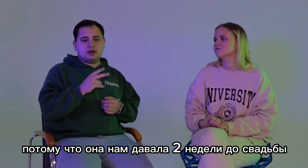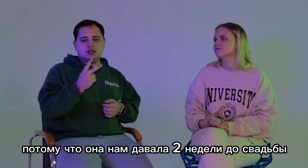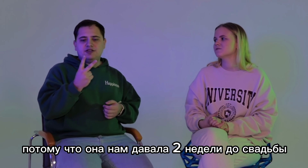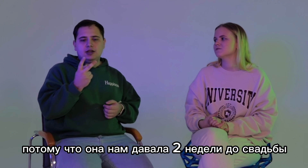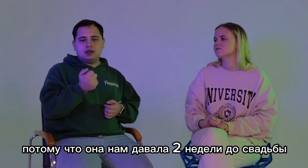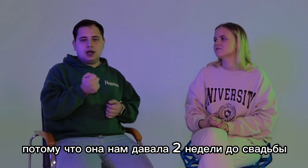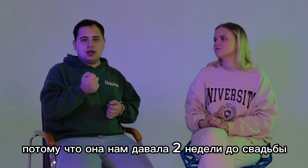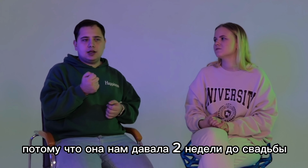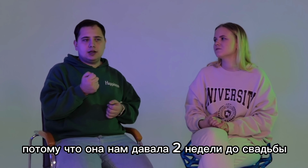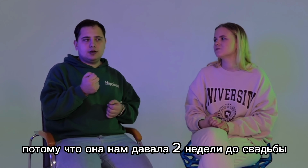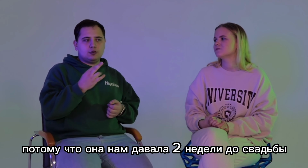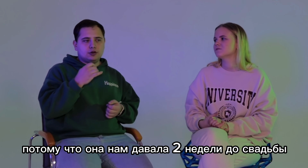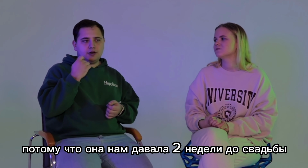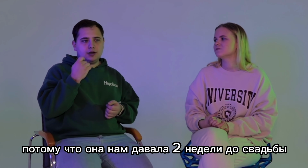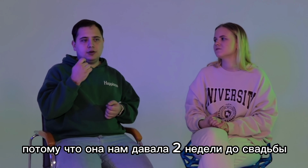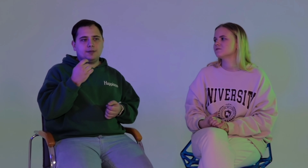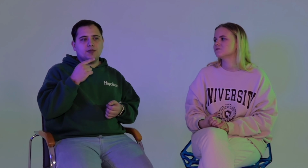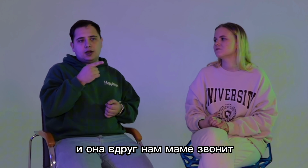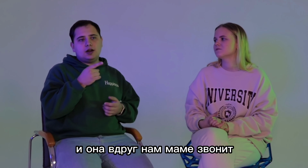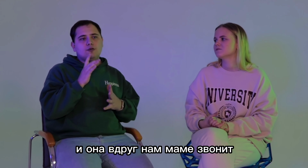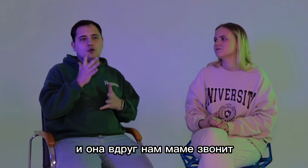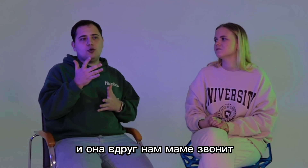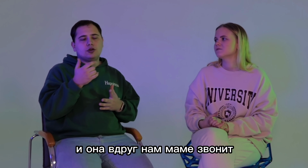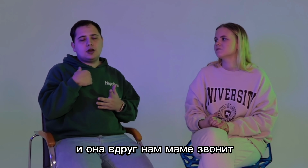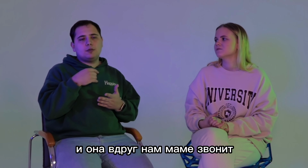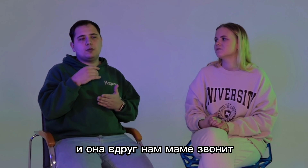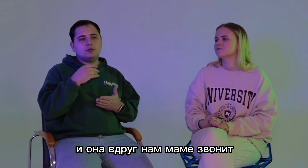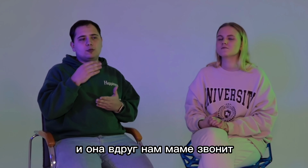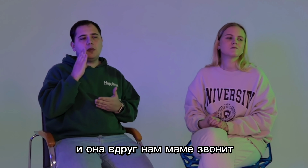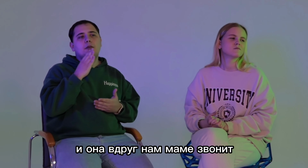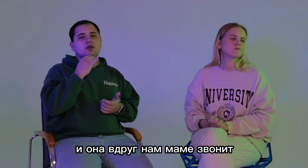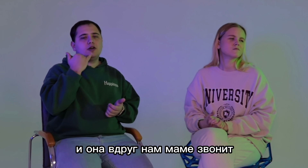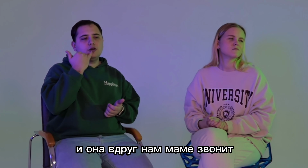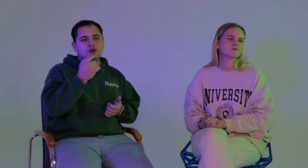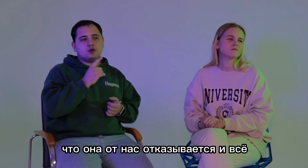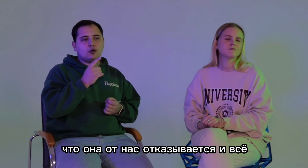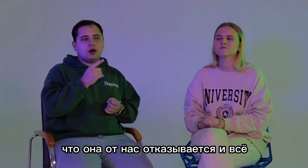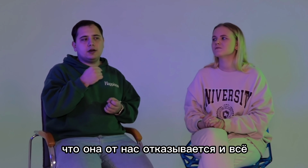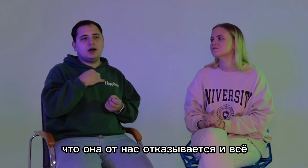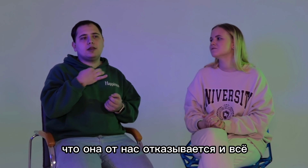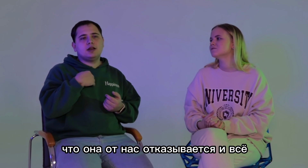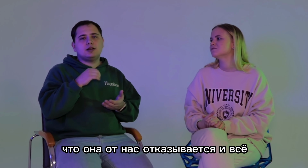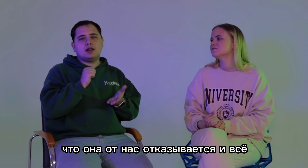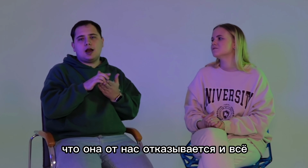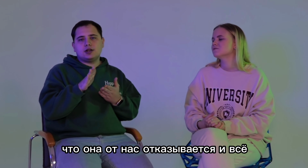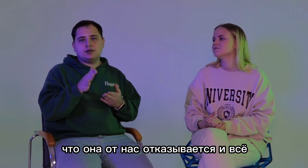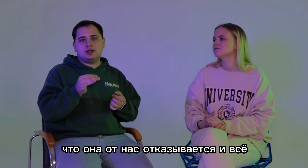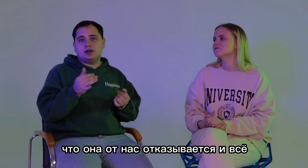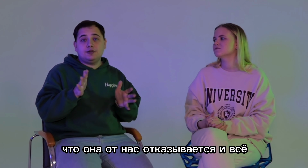оставалось 2 недели до свадьбы, и она вдруг нам маме звонит, что она от нас отказывается, и